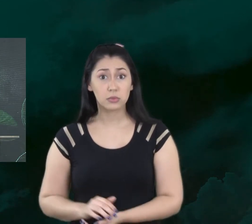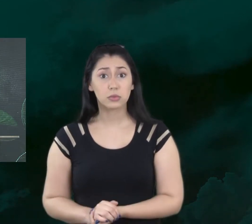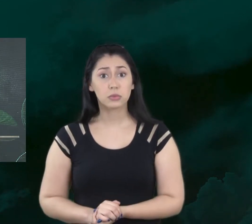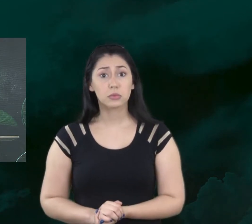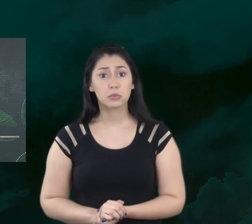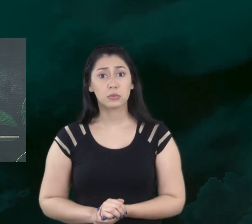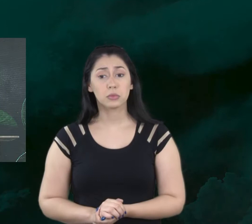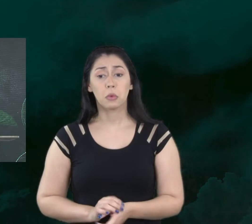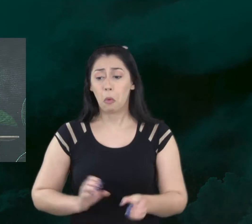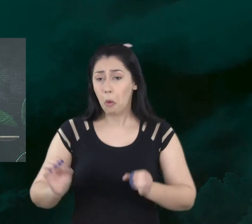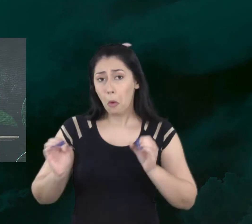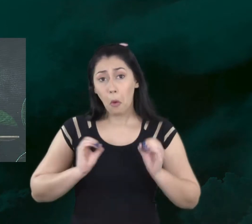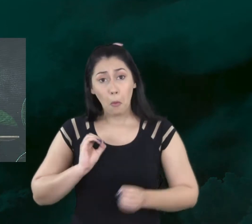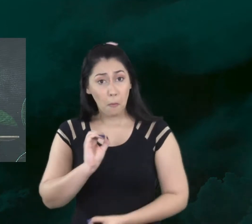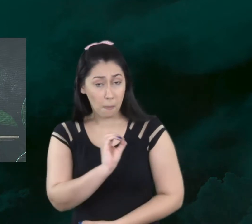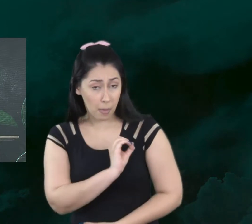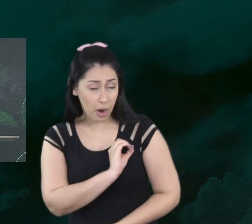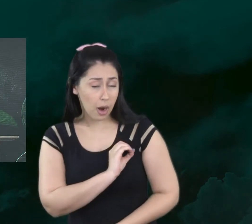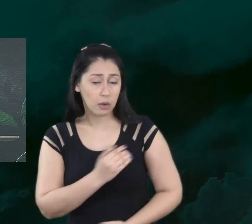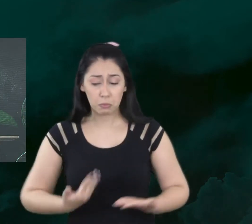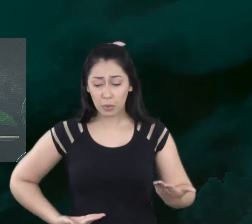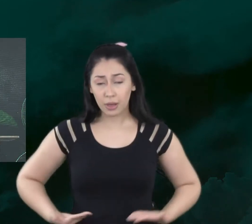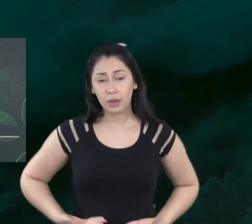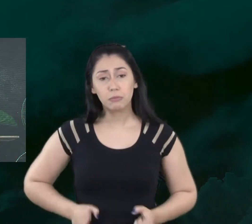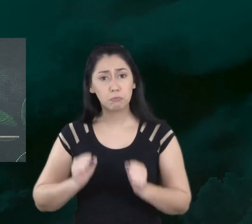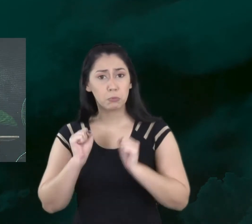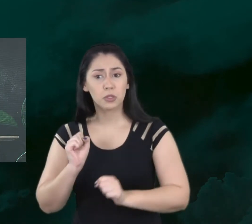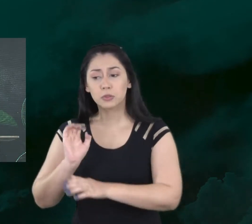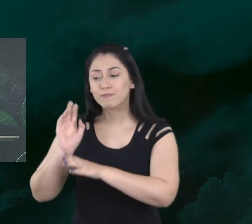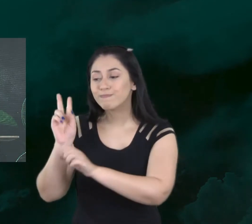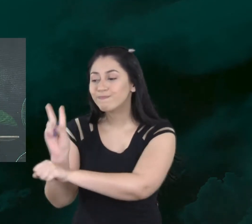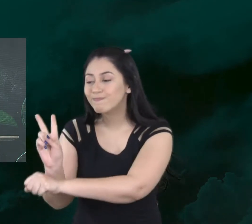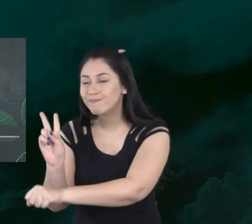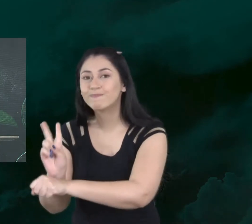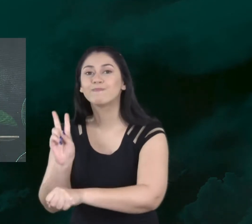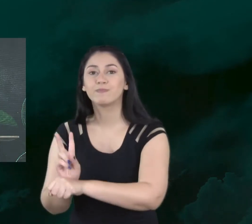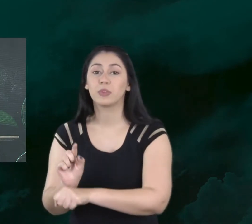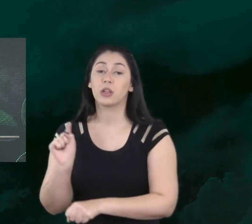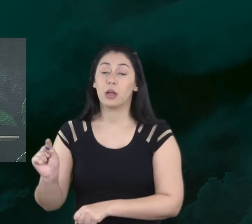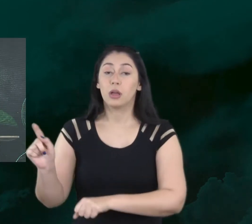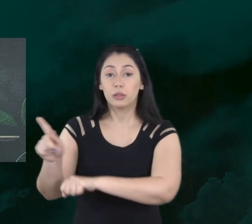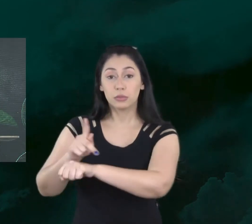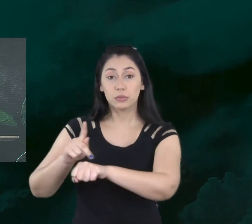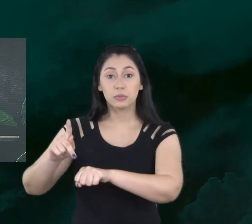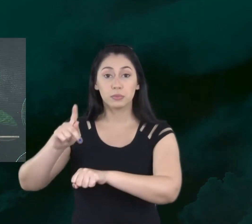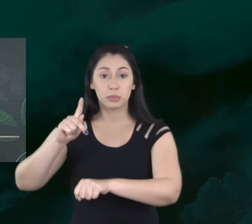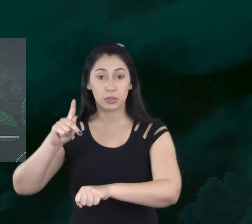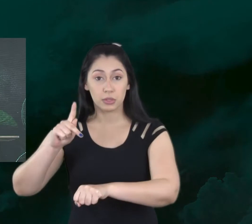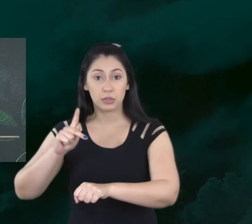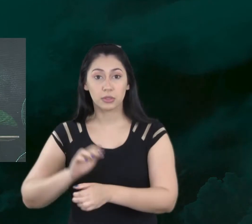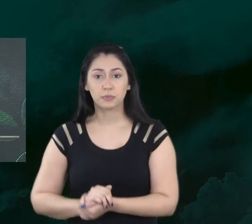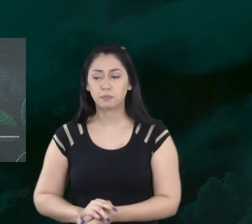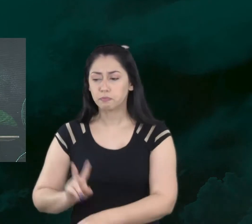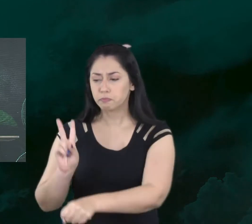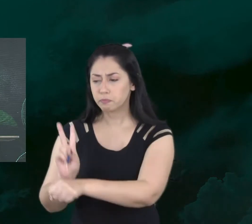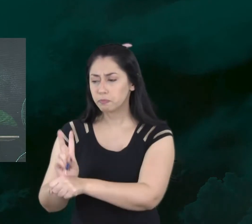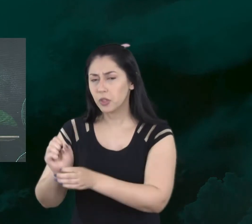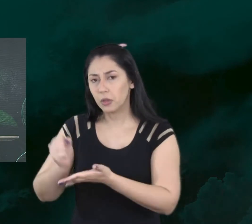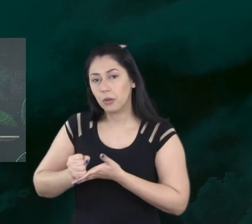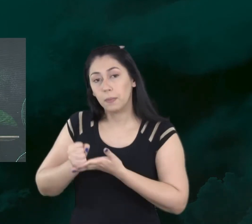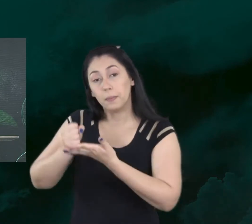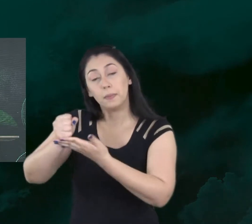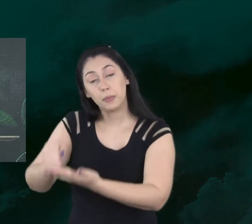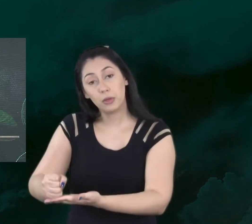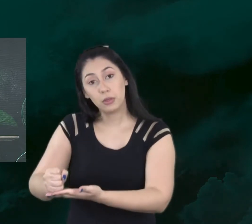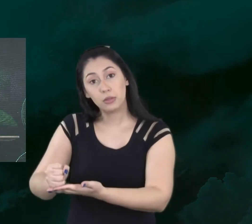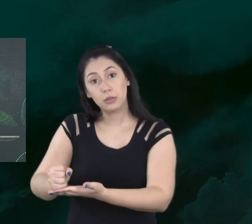cooperadores, obreiros, possam cuidar dos nossos irmãos naquele país, né, cuidando do seu sustento, para